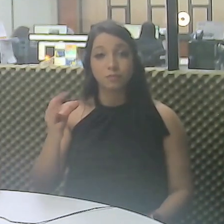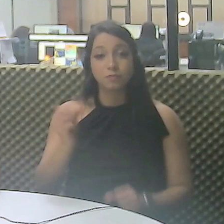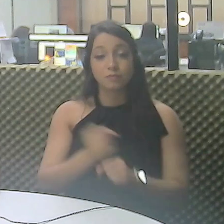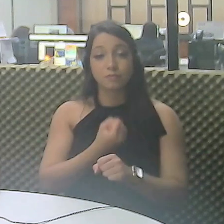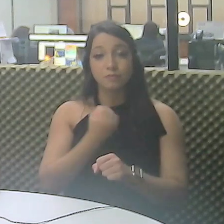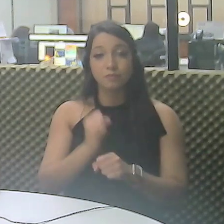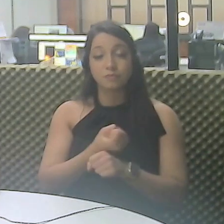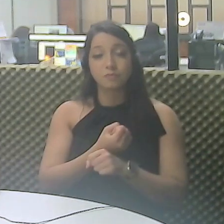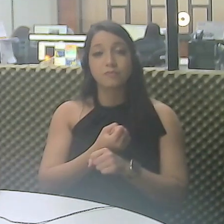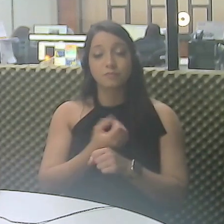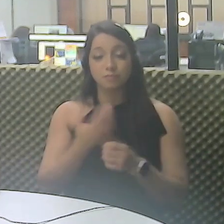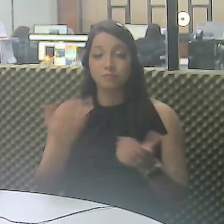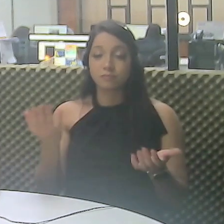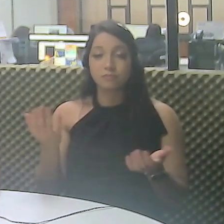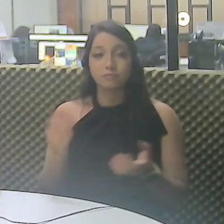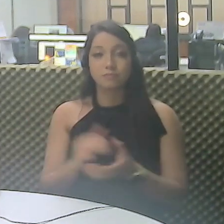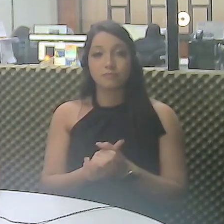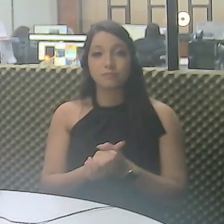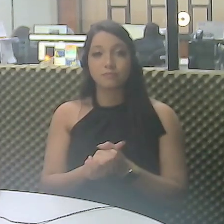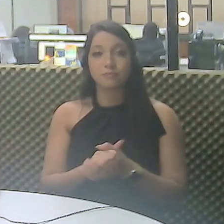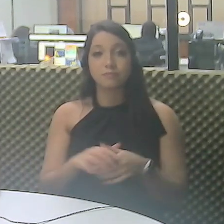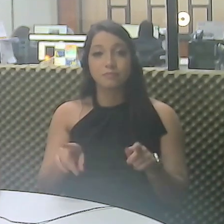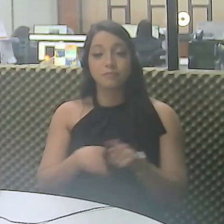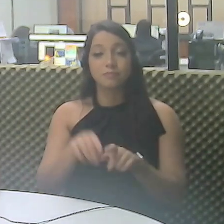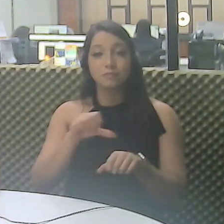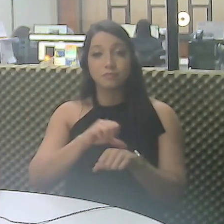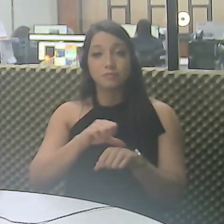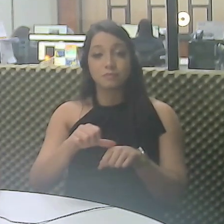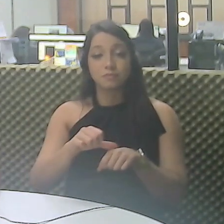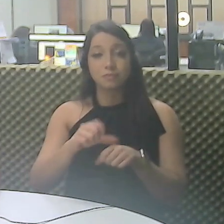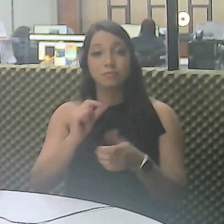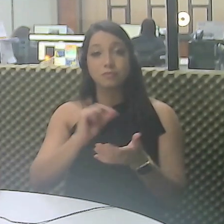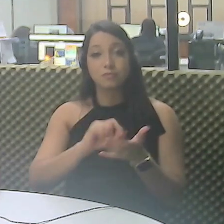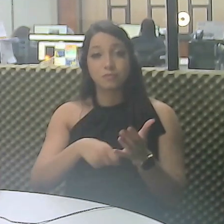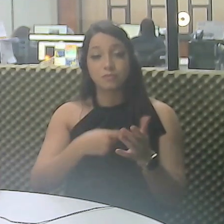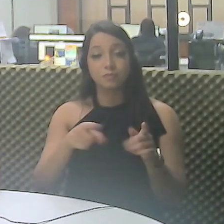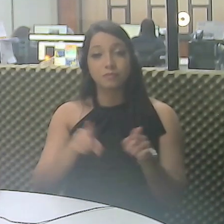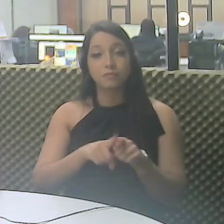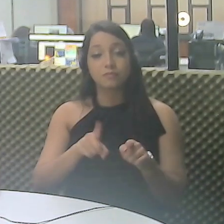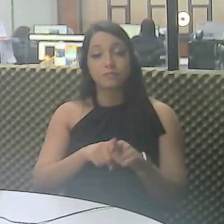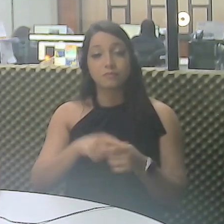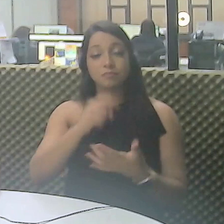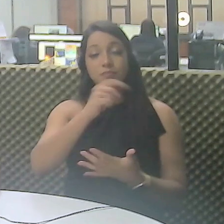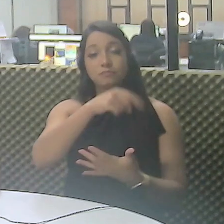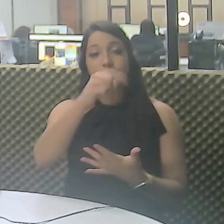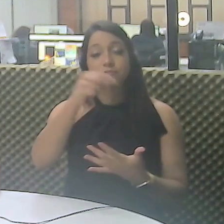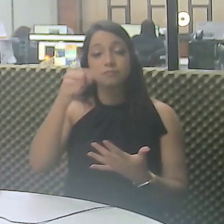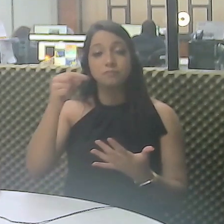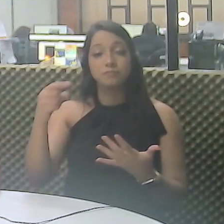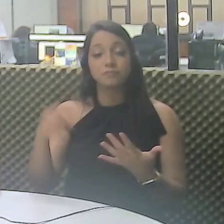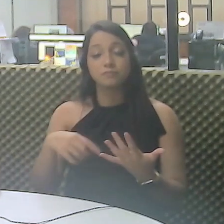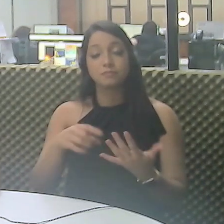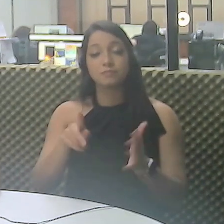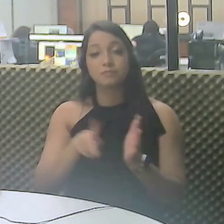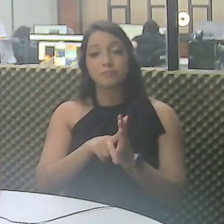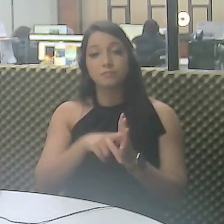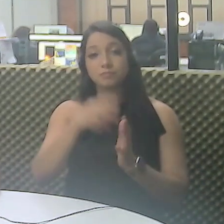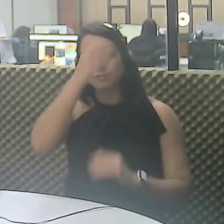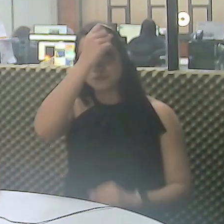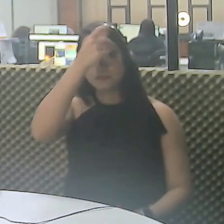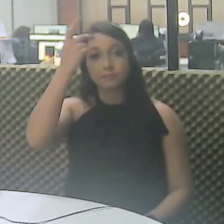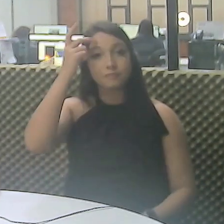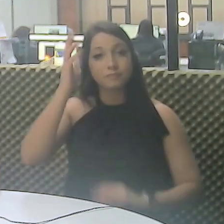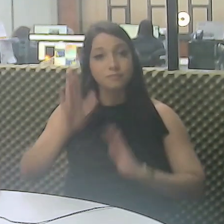construída. Além das cirurgias que nós contratamos também, então só assim, de ações que a prefeitura